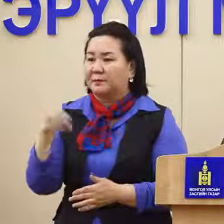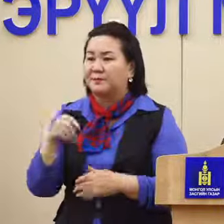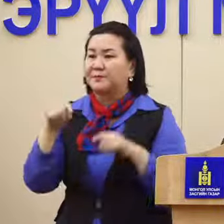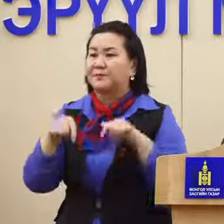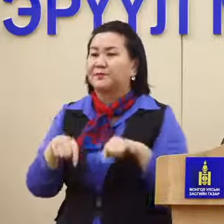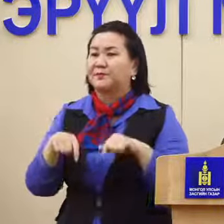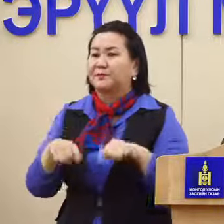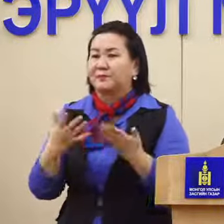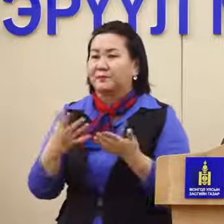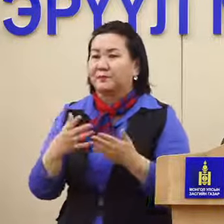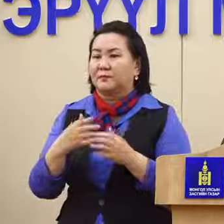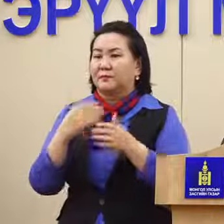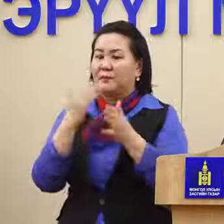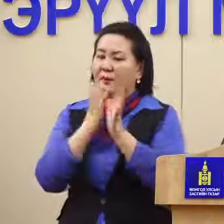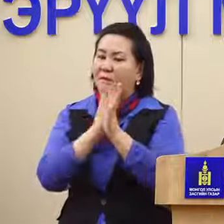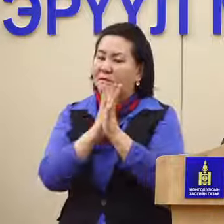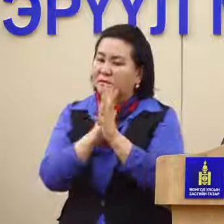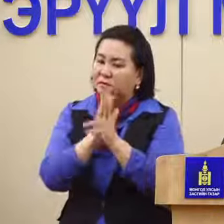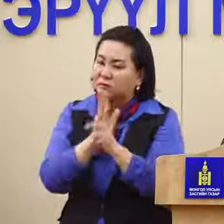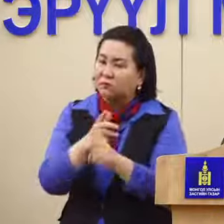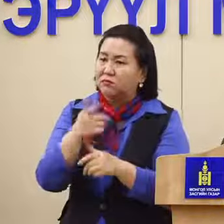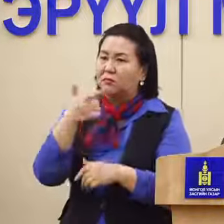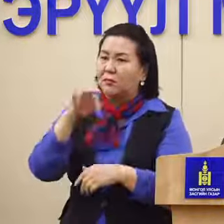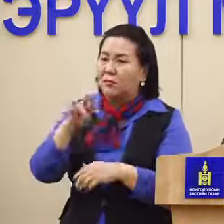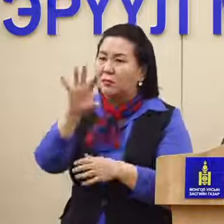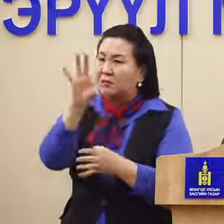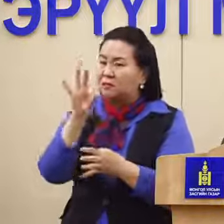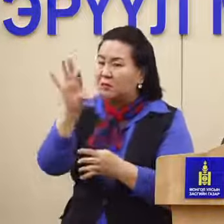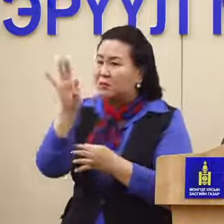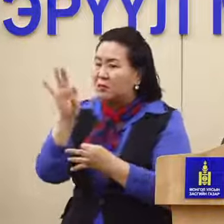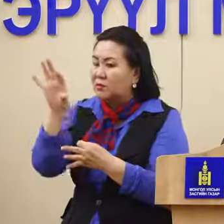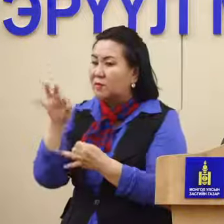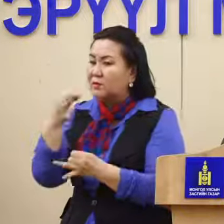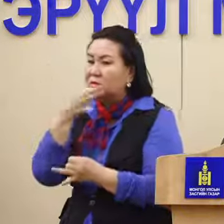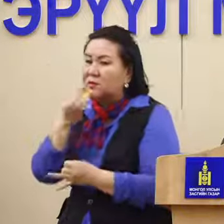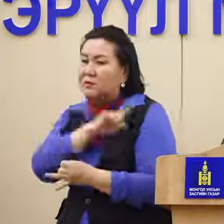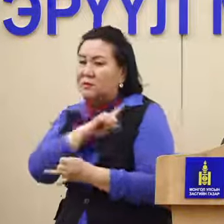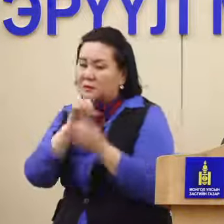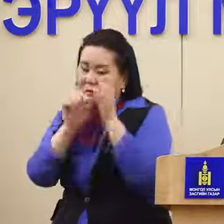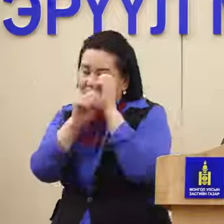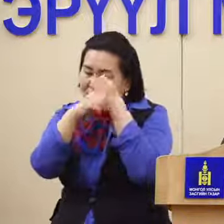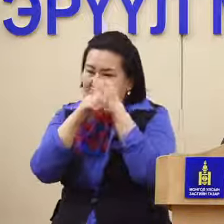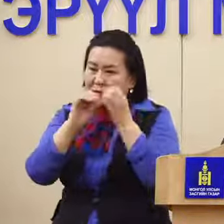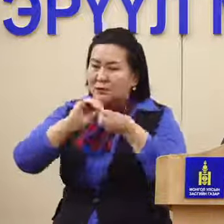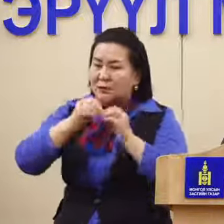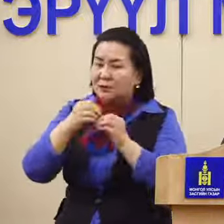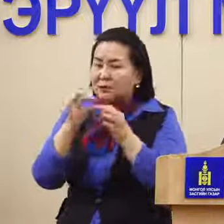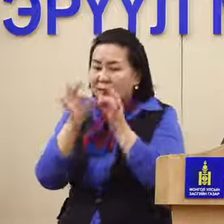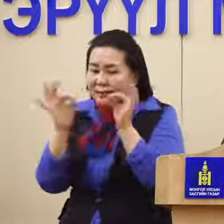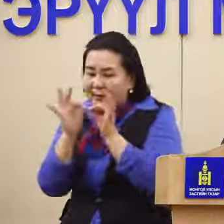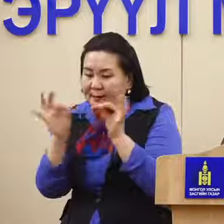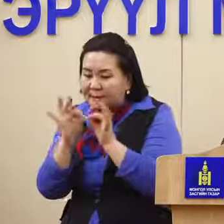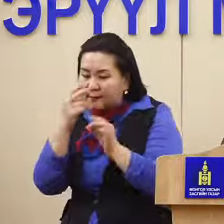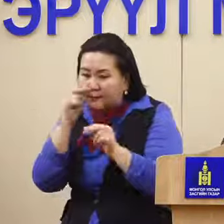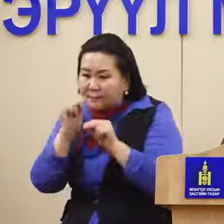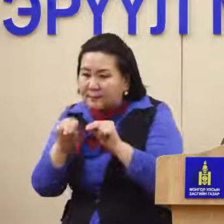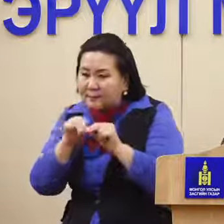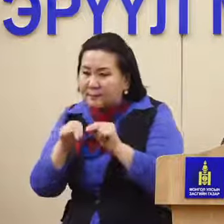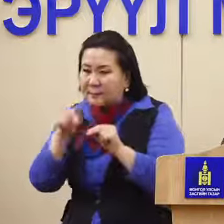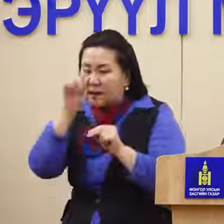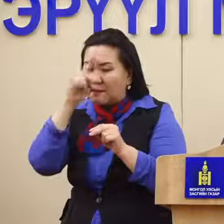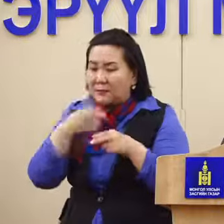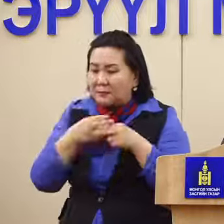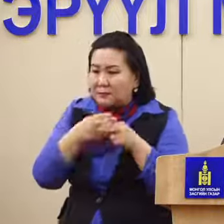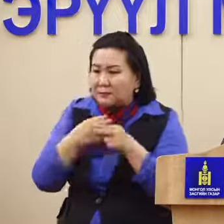одоо гис дараатай гол одоо сонгож авсан хүмүүсээ төрүүлж шинжилээд нягтлаад хянаад